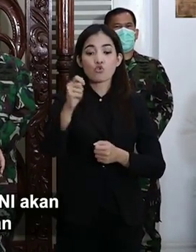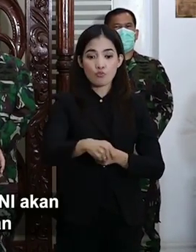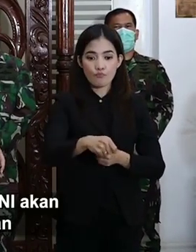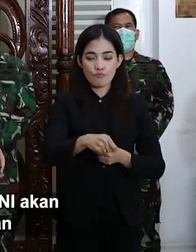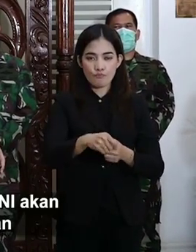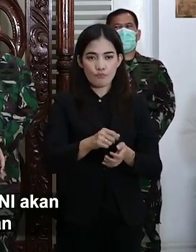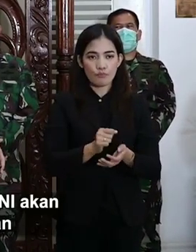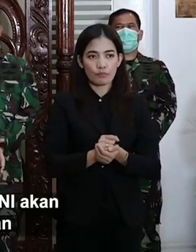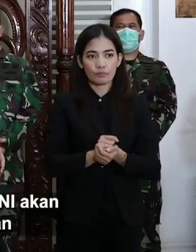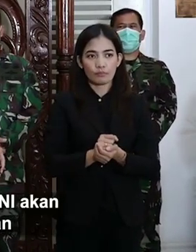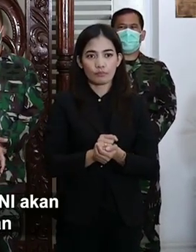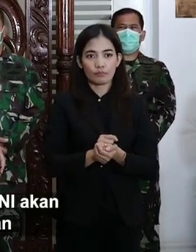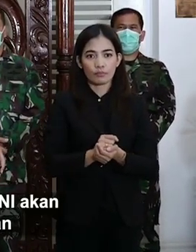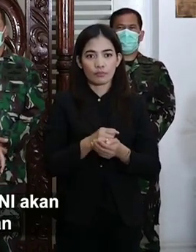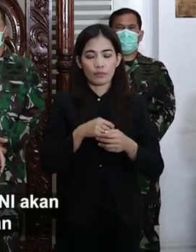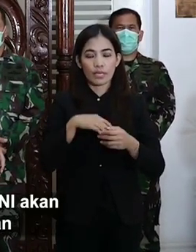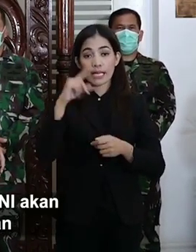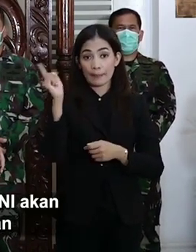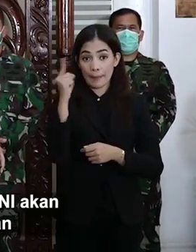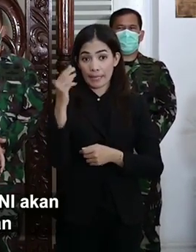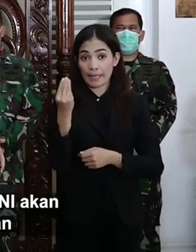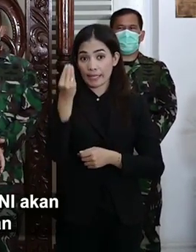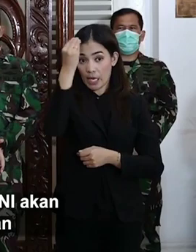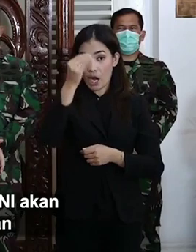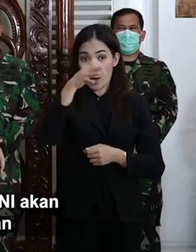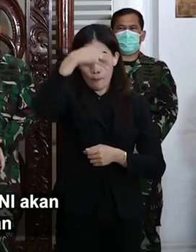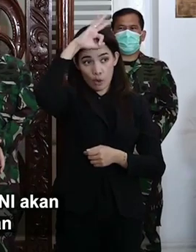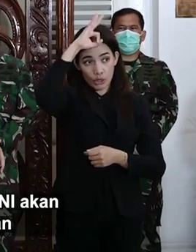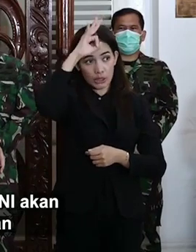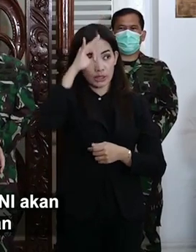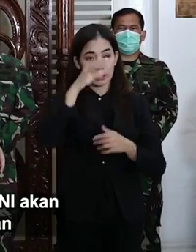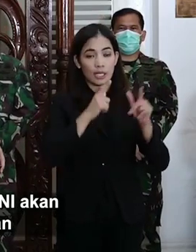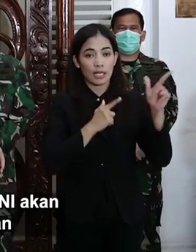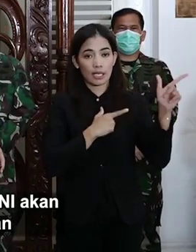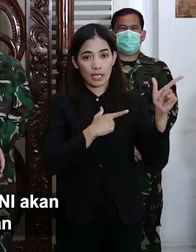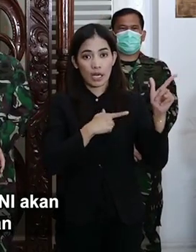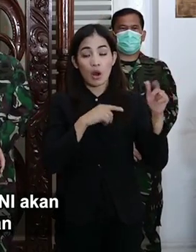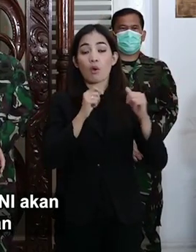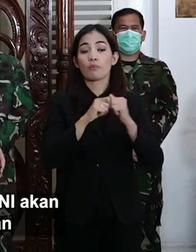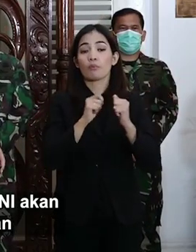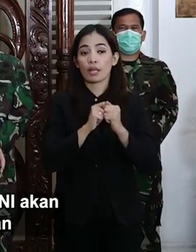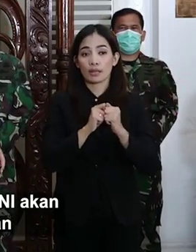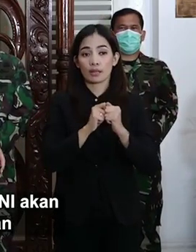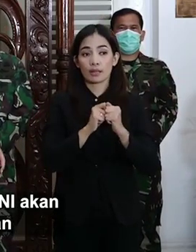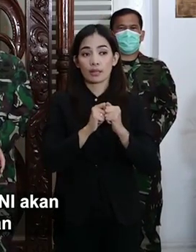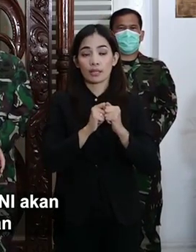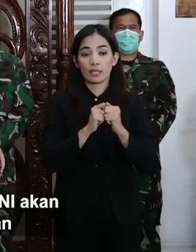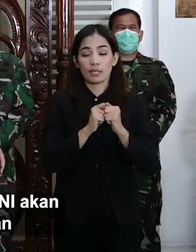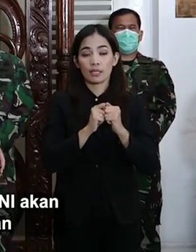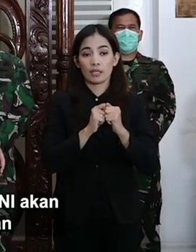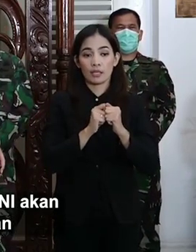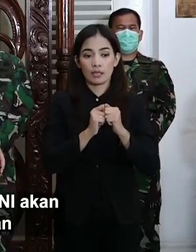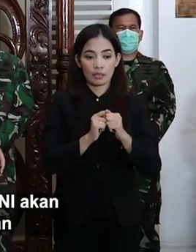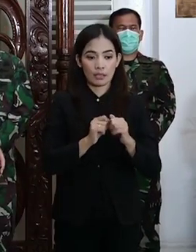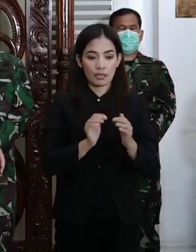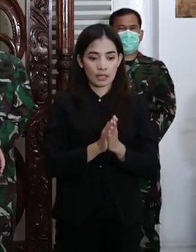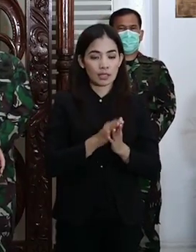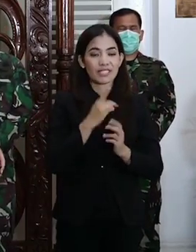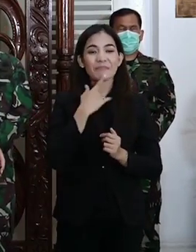jajaran Pemprov, kepolisian, dan TNI akan melakukan kegiatan